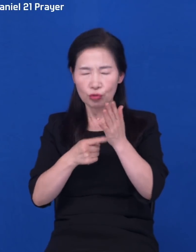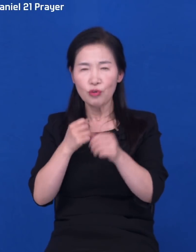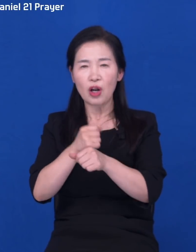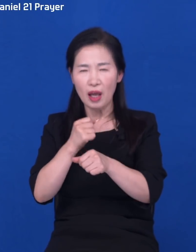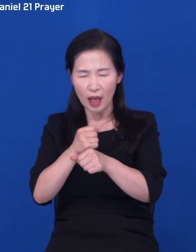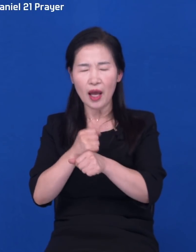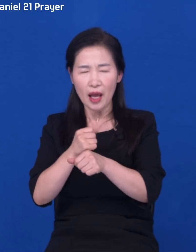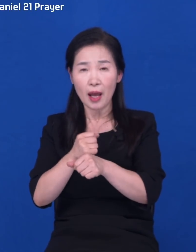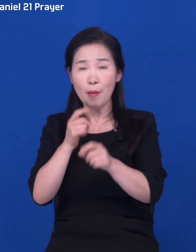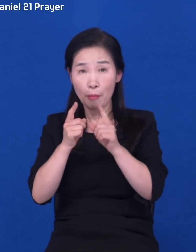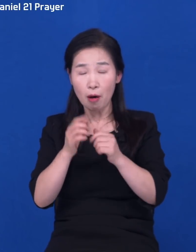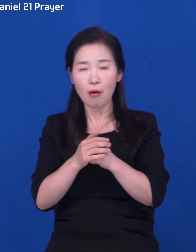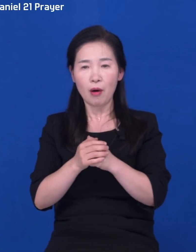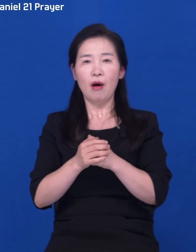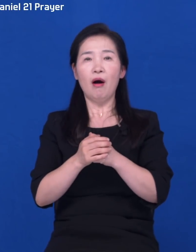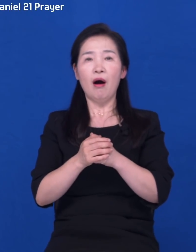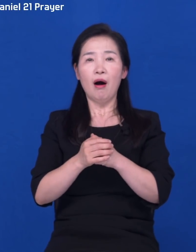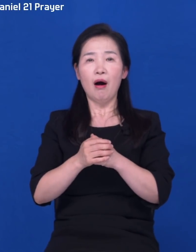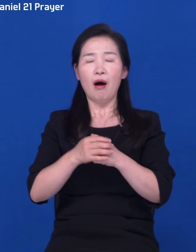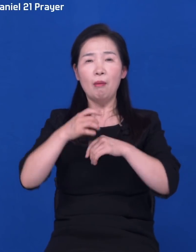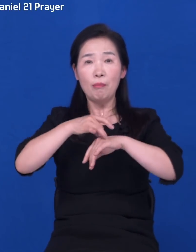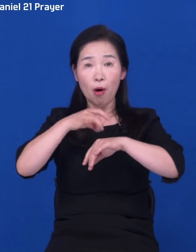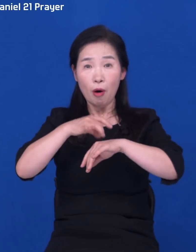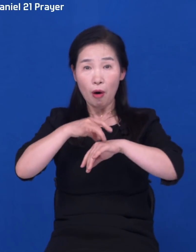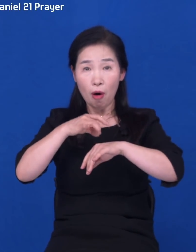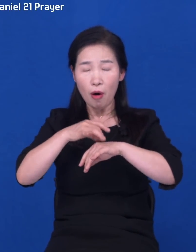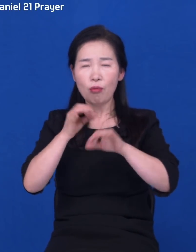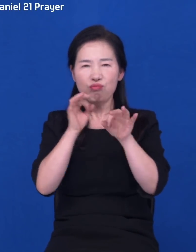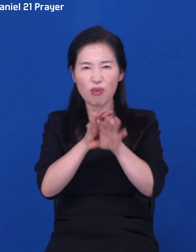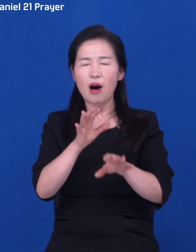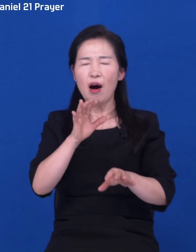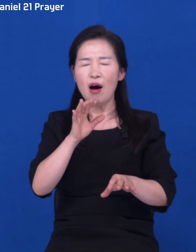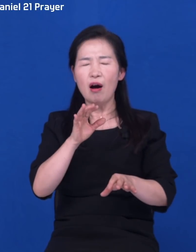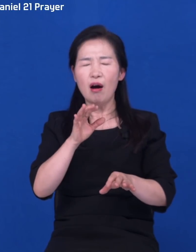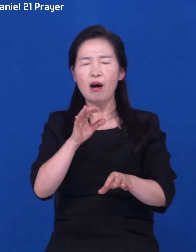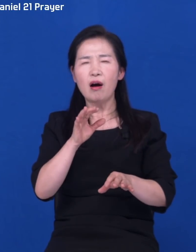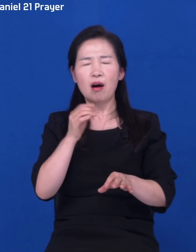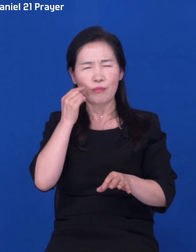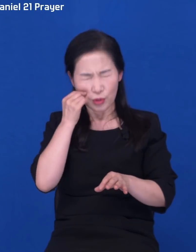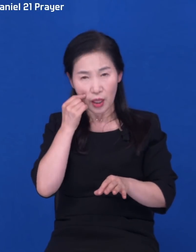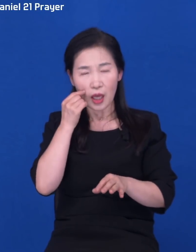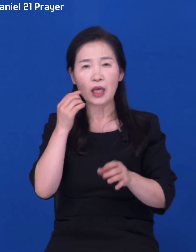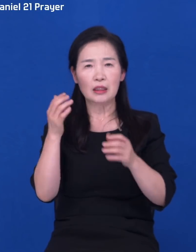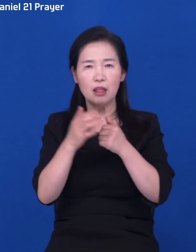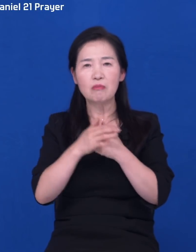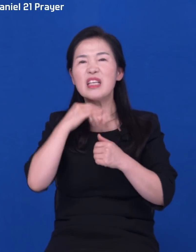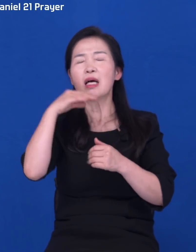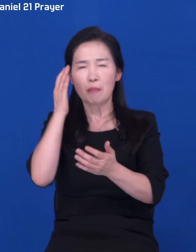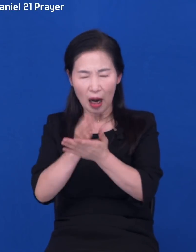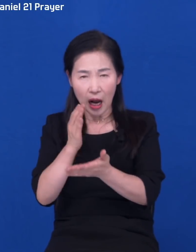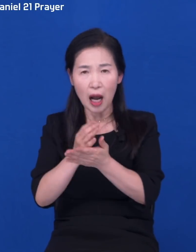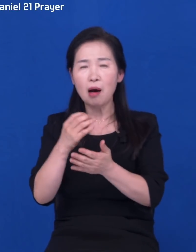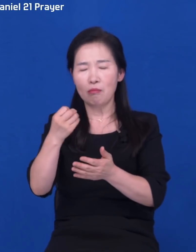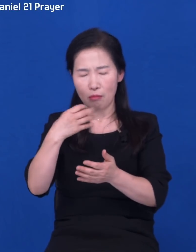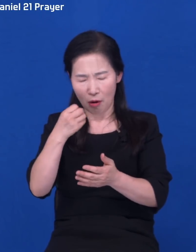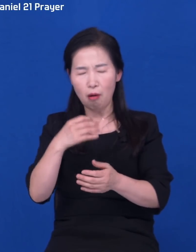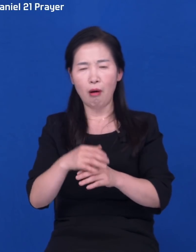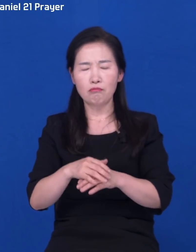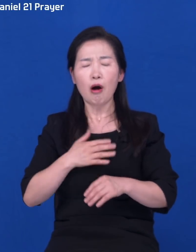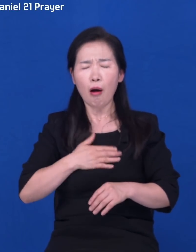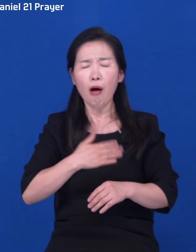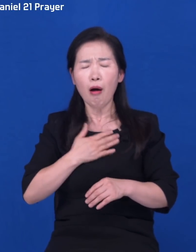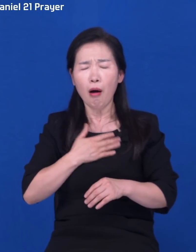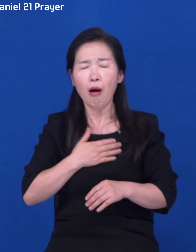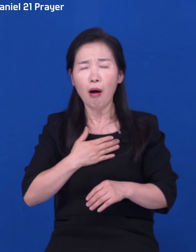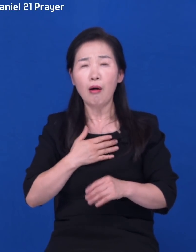때마다 뼈에 있는 거 절대 안 없어지니까 기대도 하지 마세요, 안 할게요, 막 이렇게 막 이런 대화를 계속했었는데, 자기 입으로